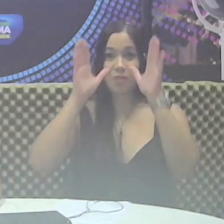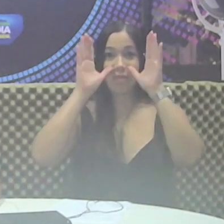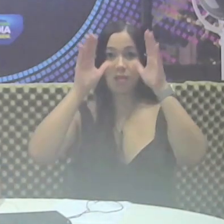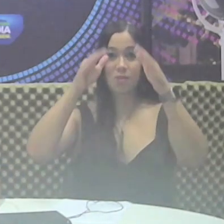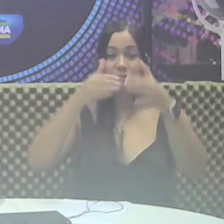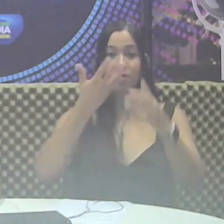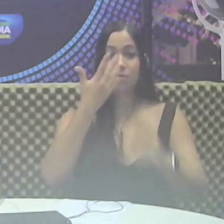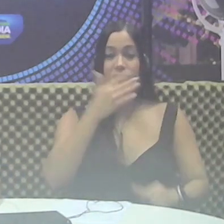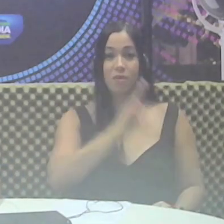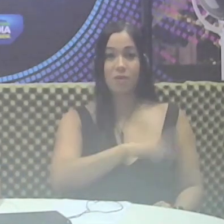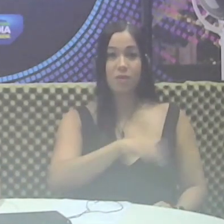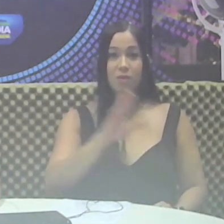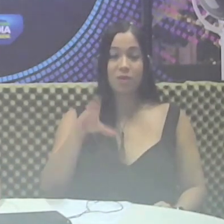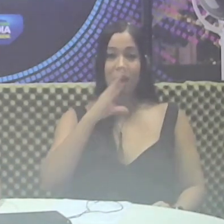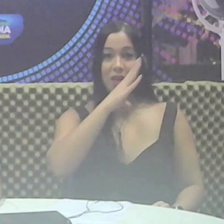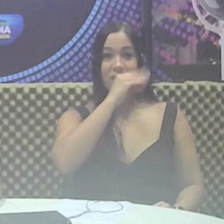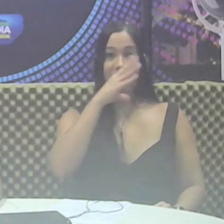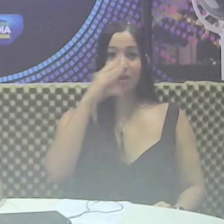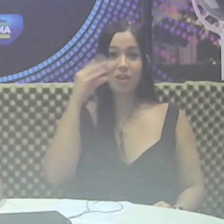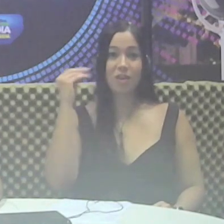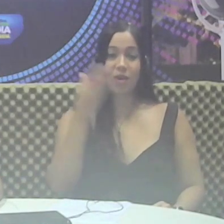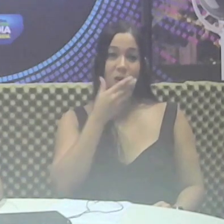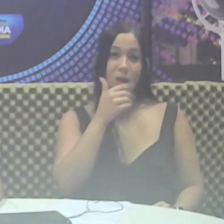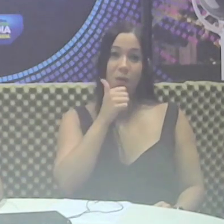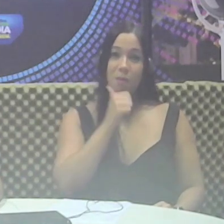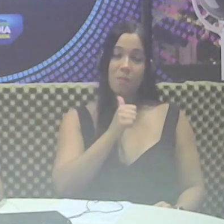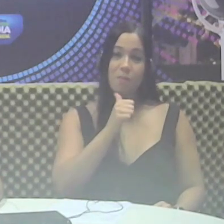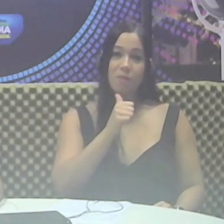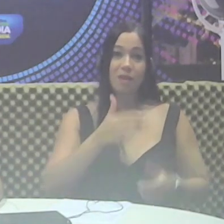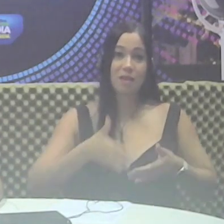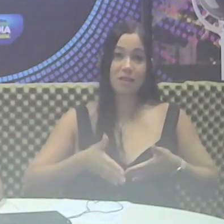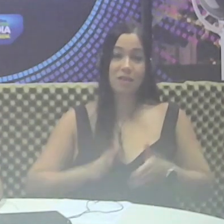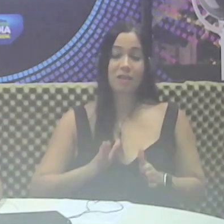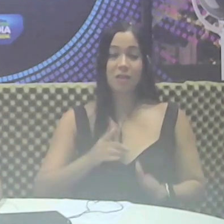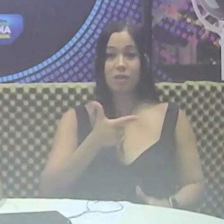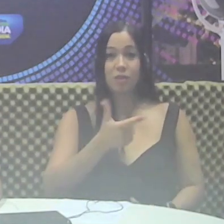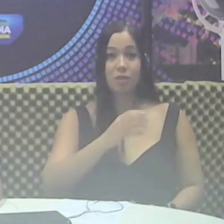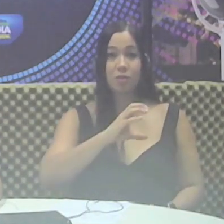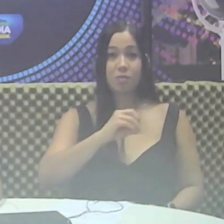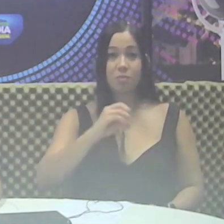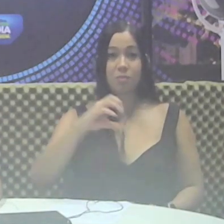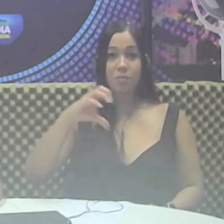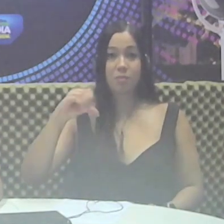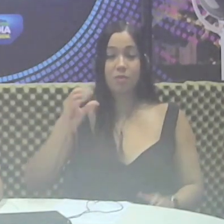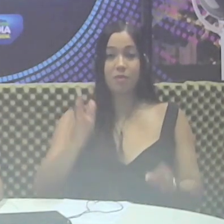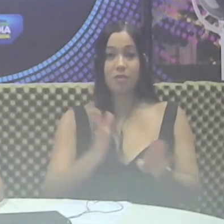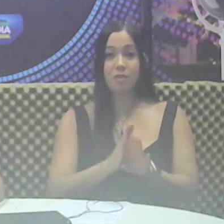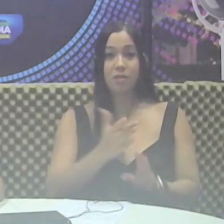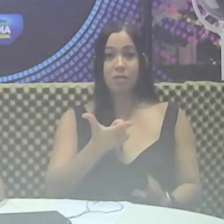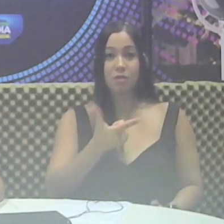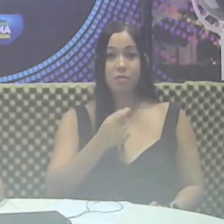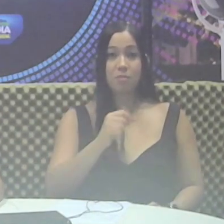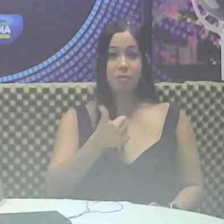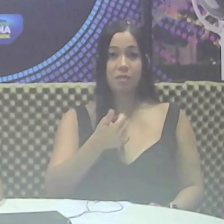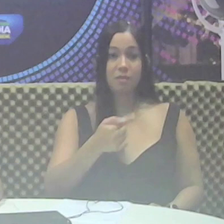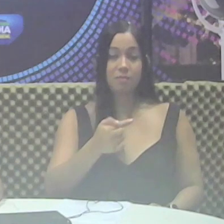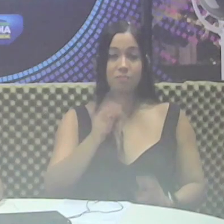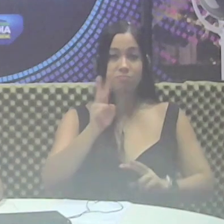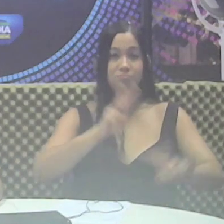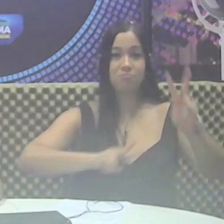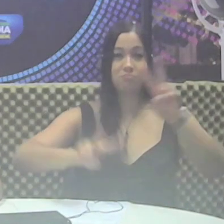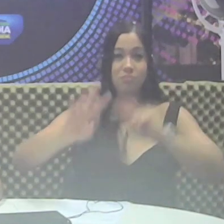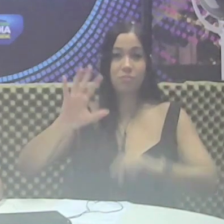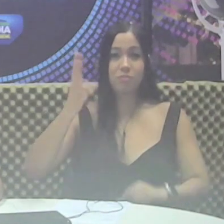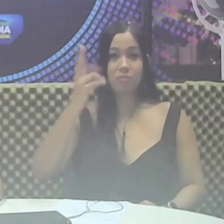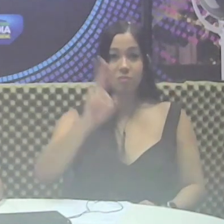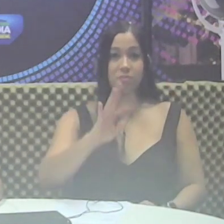voltada a crianças e adolescentes de ambos os sexos, nascidos entre 2009 e 2017. A avaliação acontece